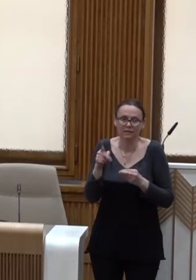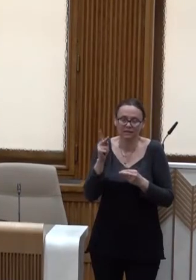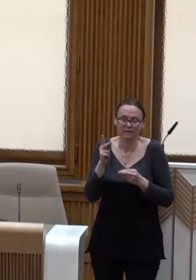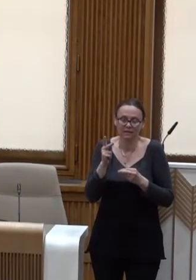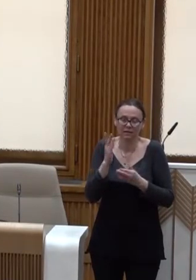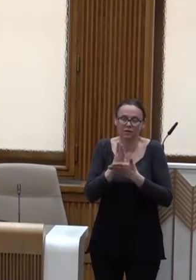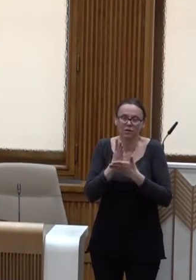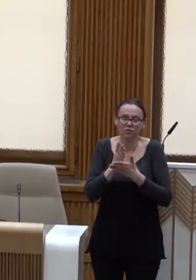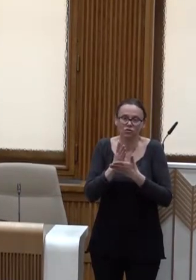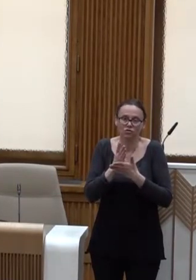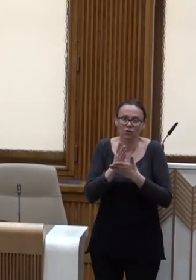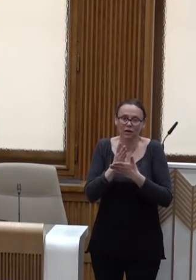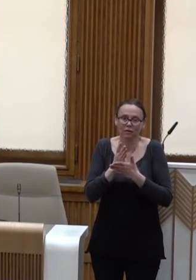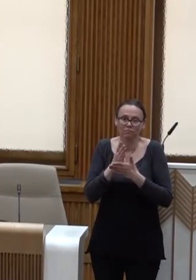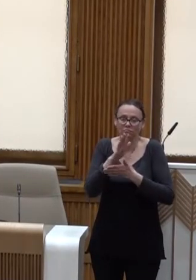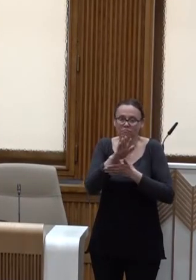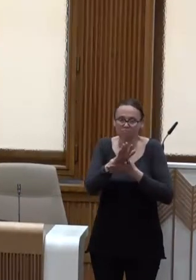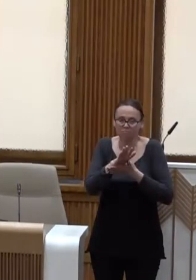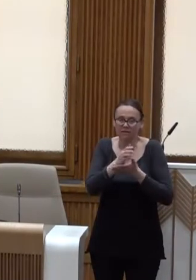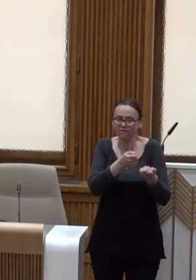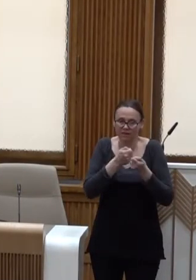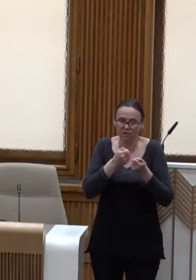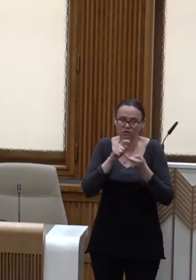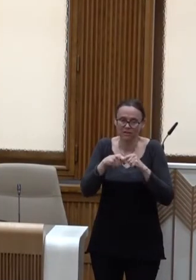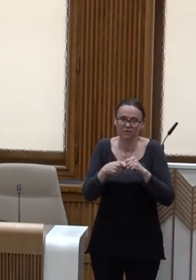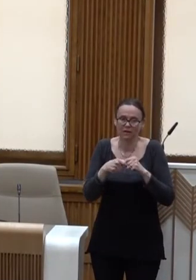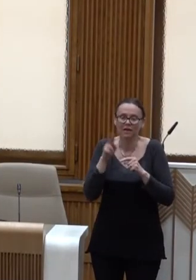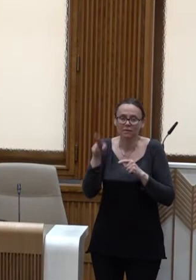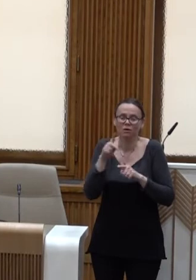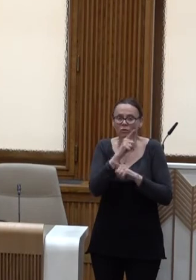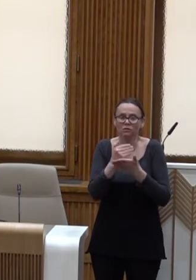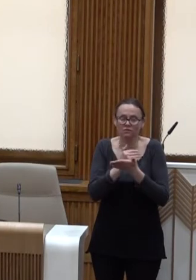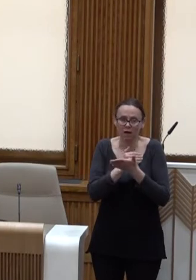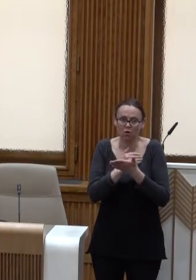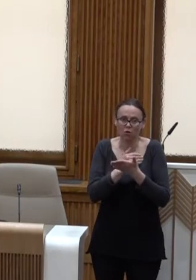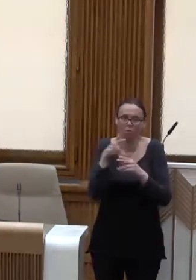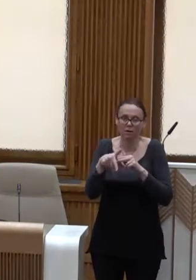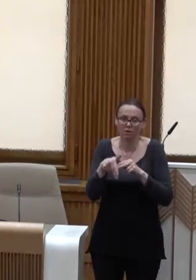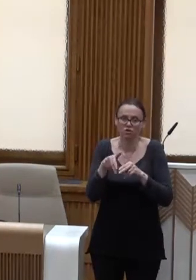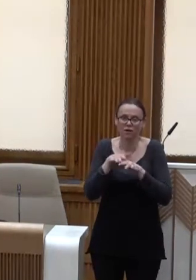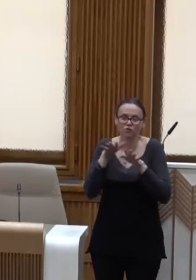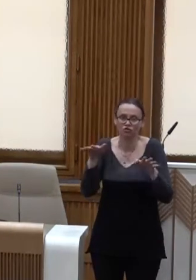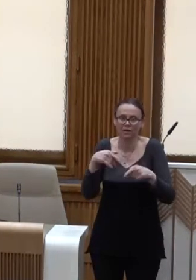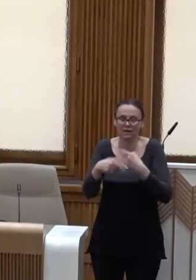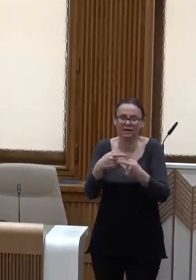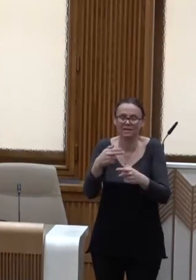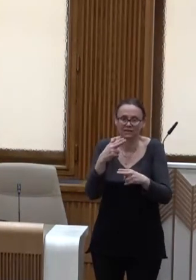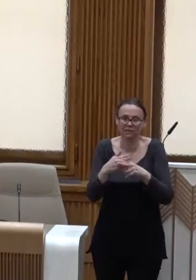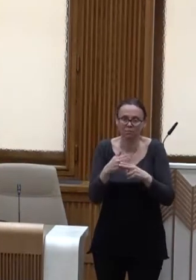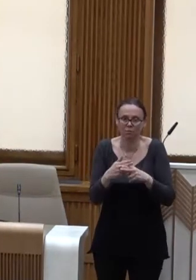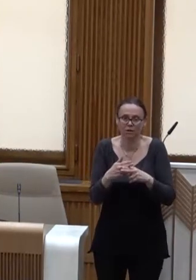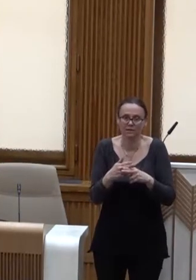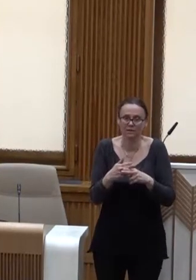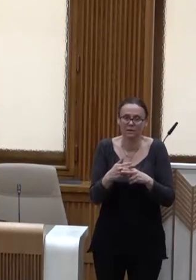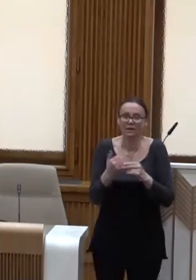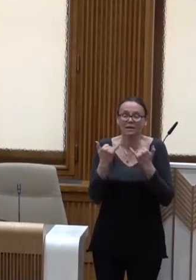in ki ima tudi dejansko po zakonu o preprečevanju širjenja nalezljivih bolezni v tej situaciji, še posebej zdaj, ko je